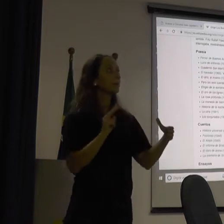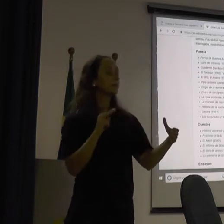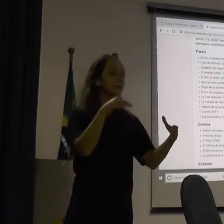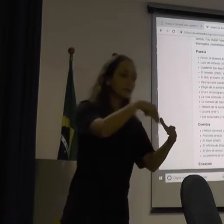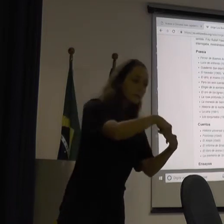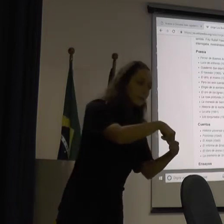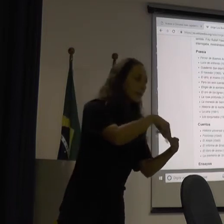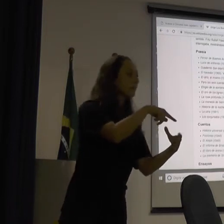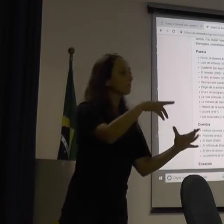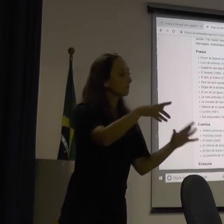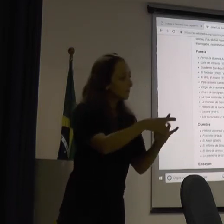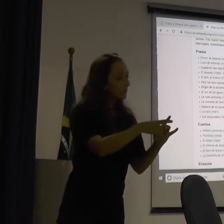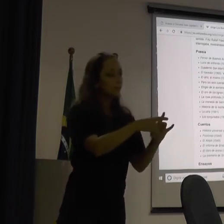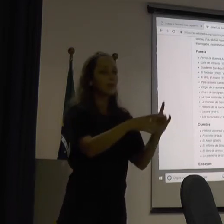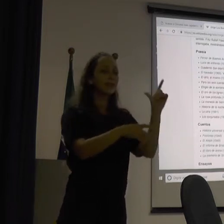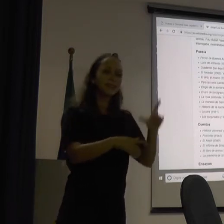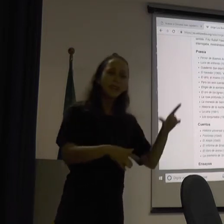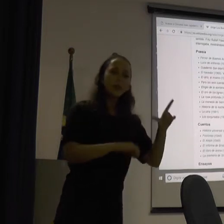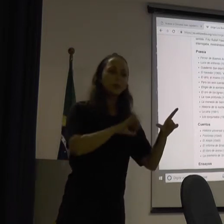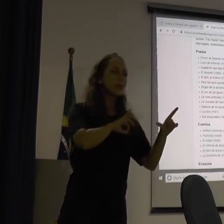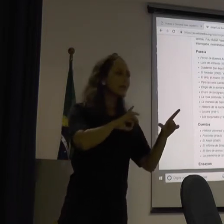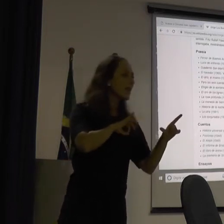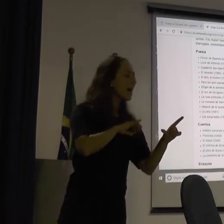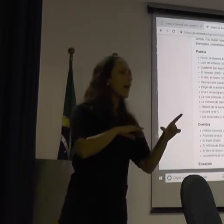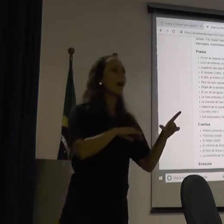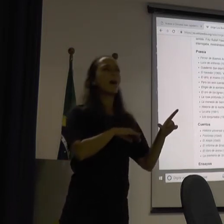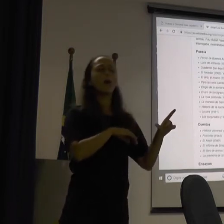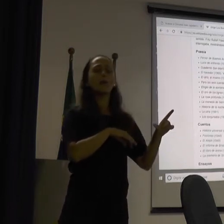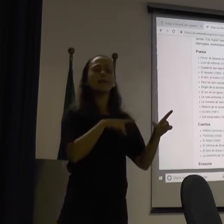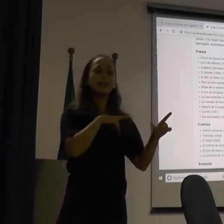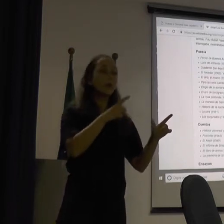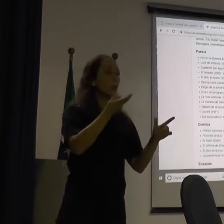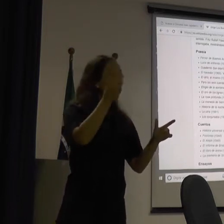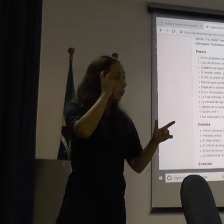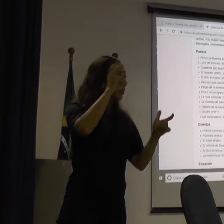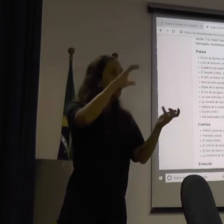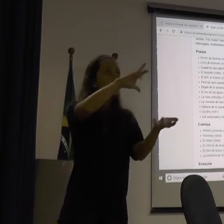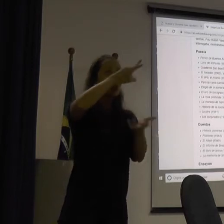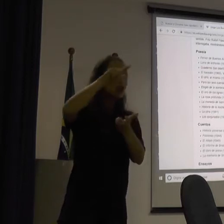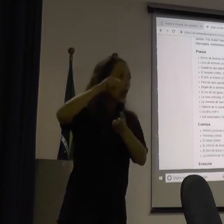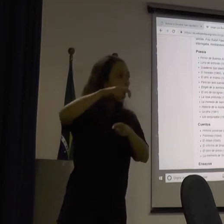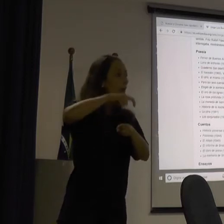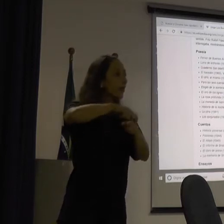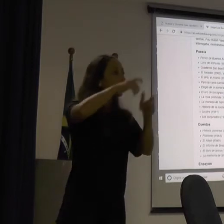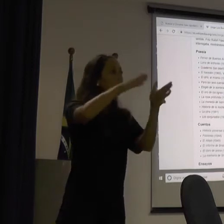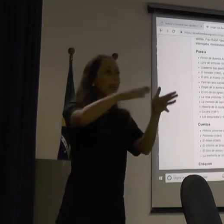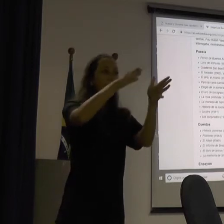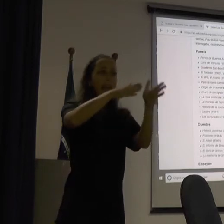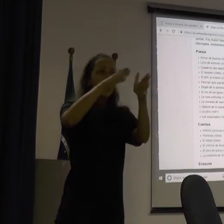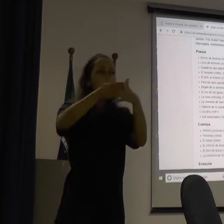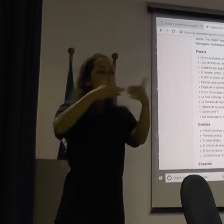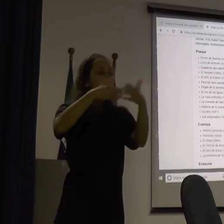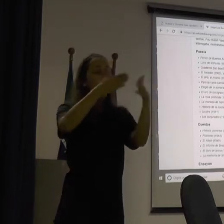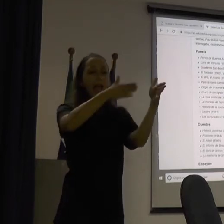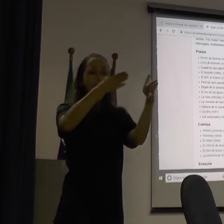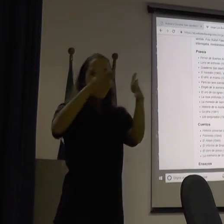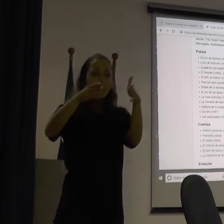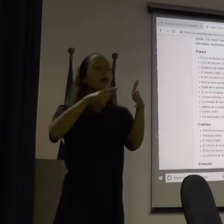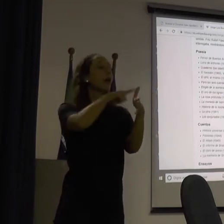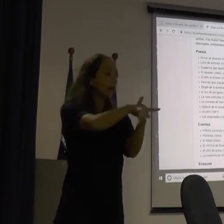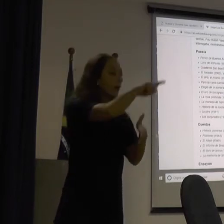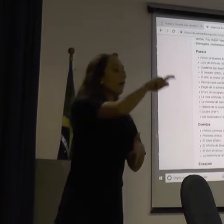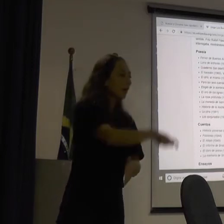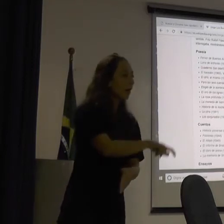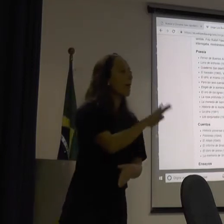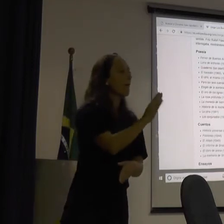a literatura policial, toda a cultura mundial, de todos os tempos e todos os lugares, né? Então eu fui explorando